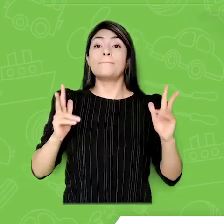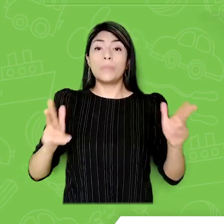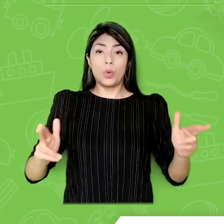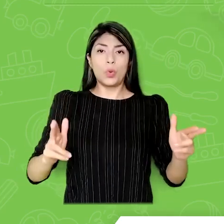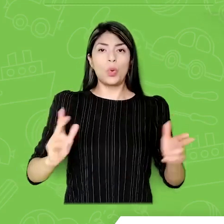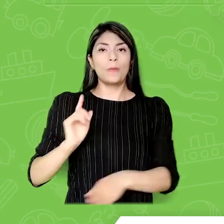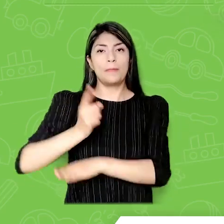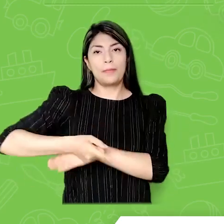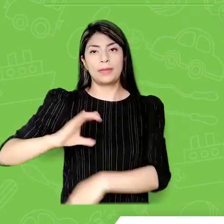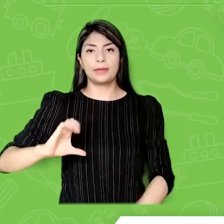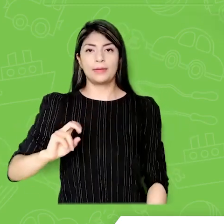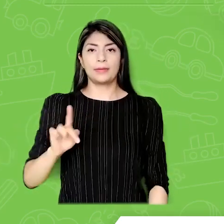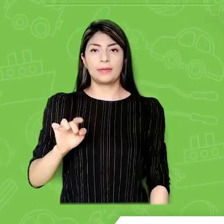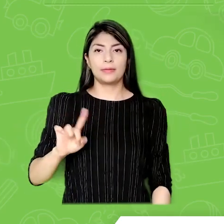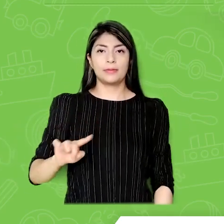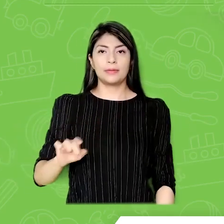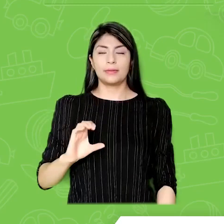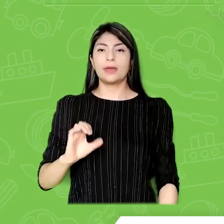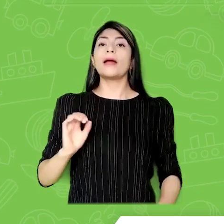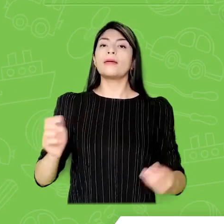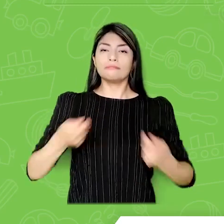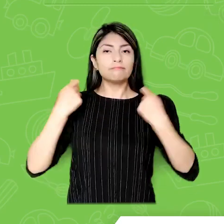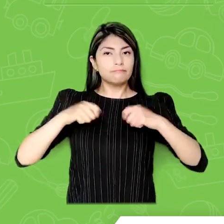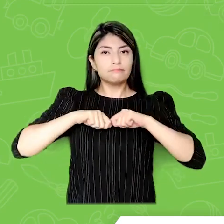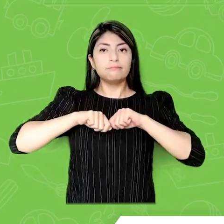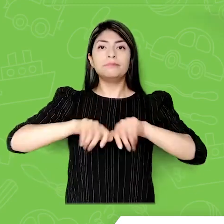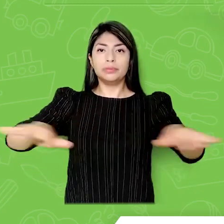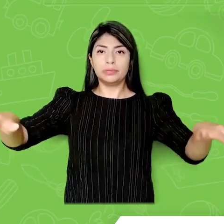oportunamente en su sitio web